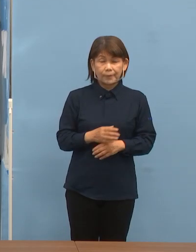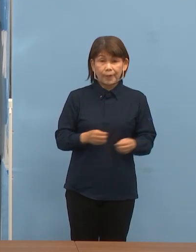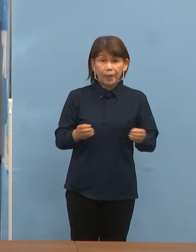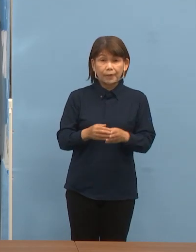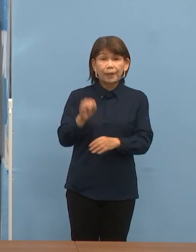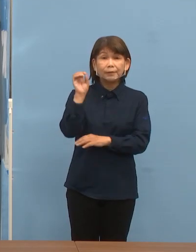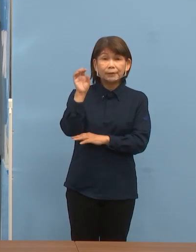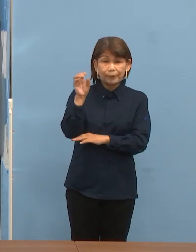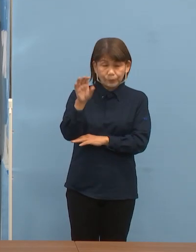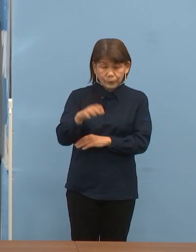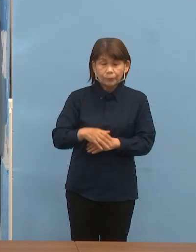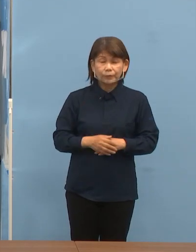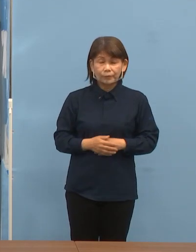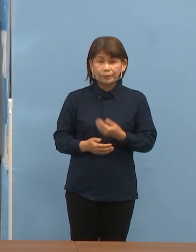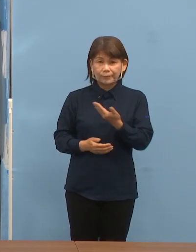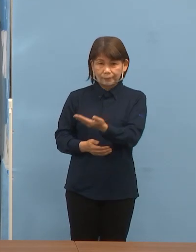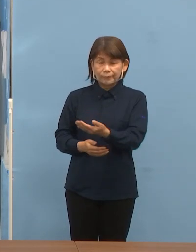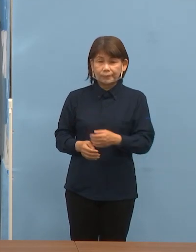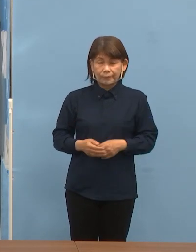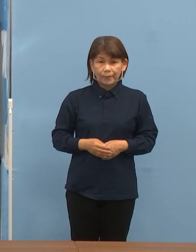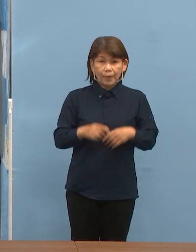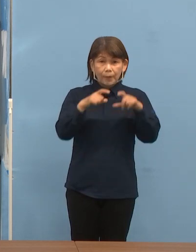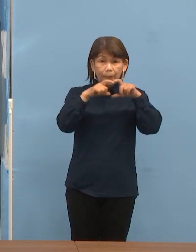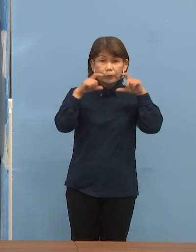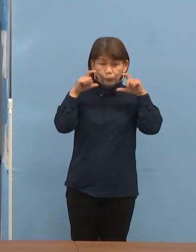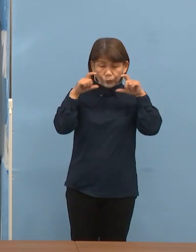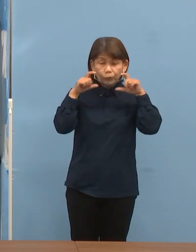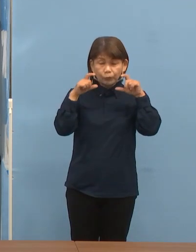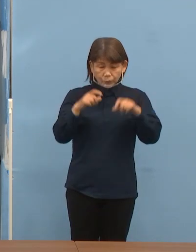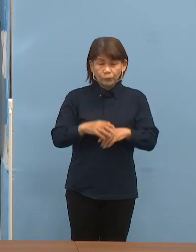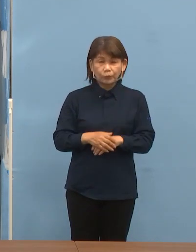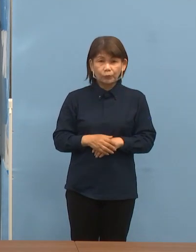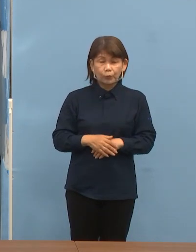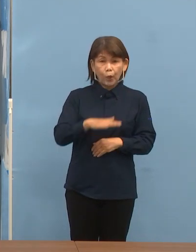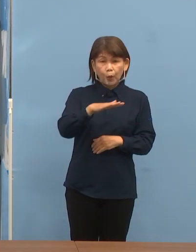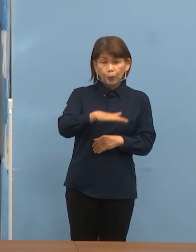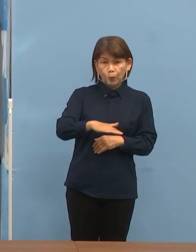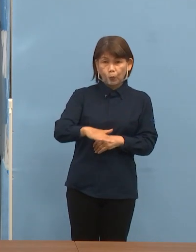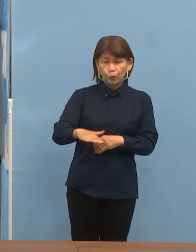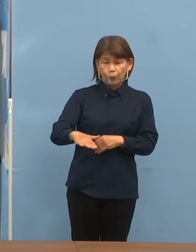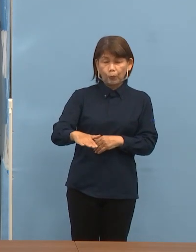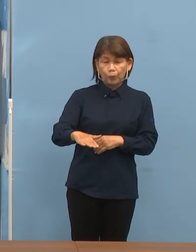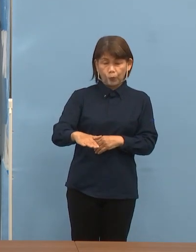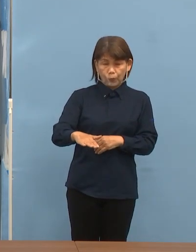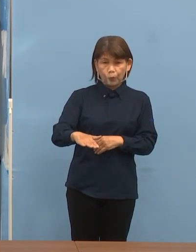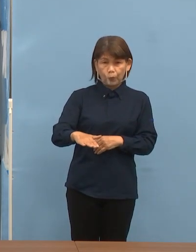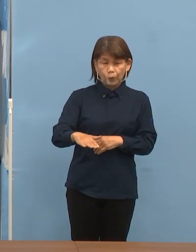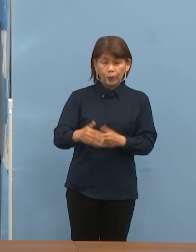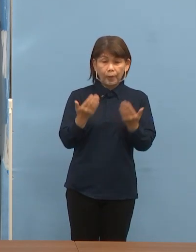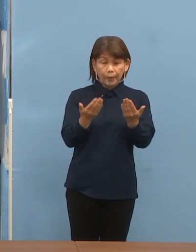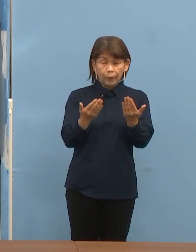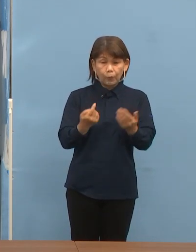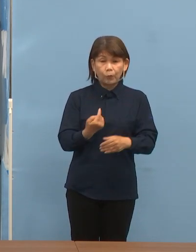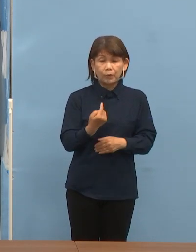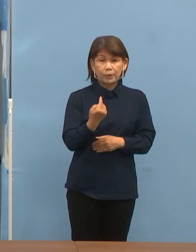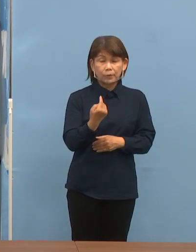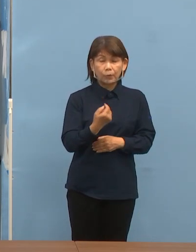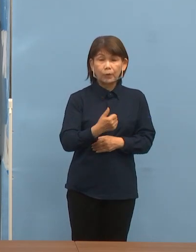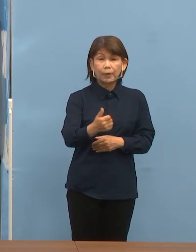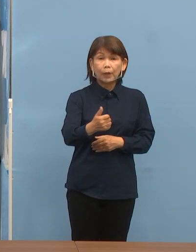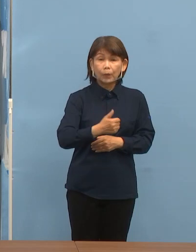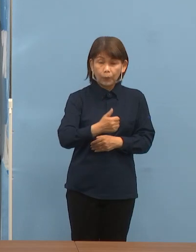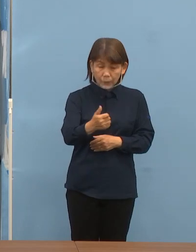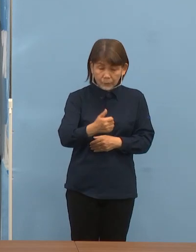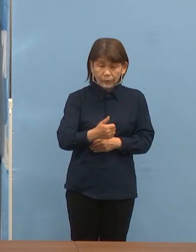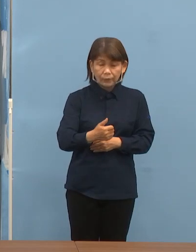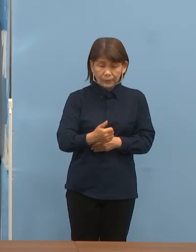長崎新聞社、はい、マスクの着用で、子どもの登下校時にその会